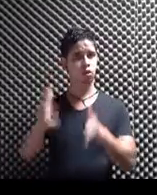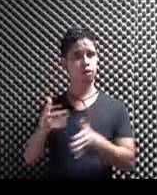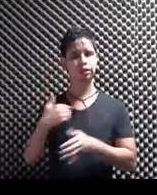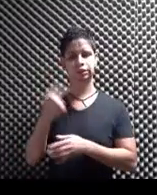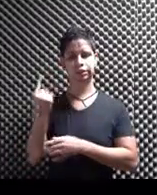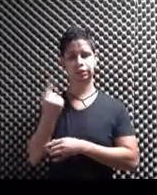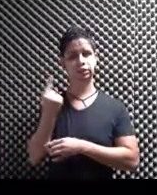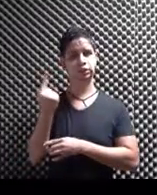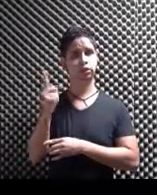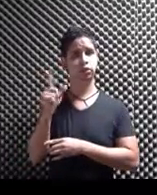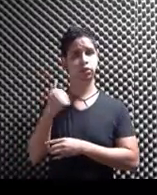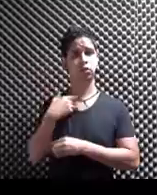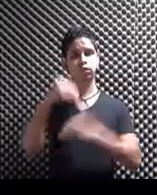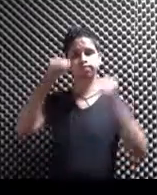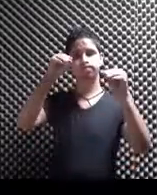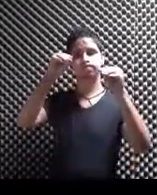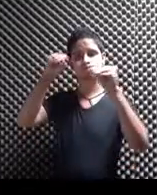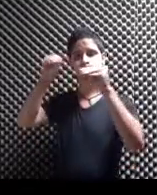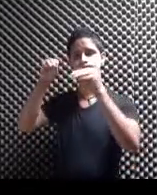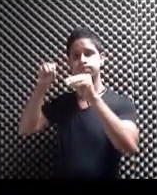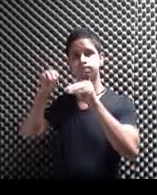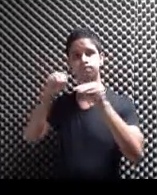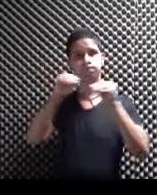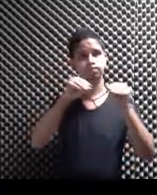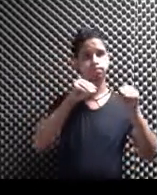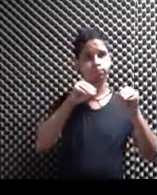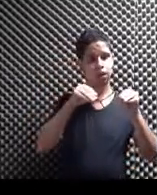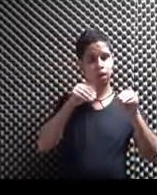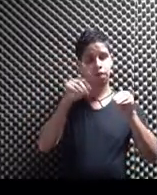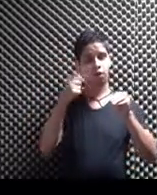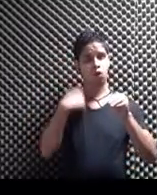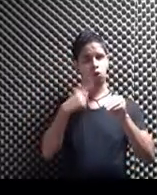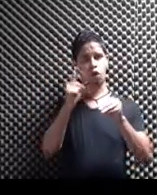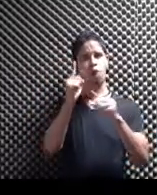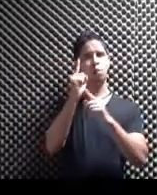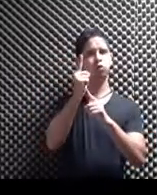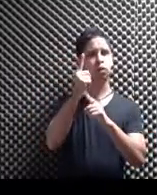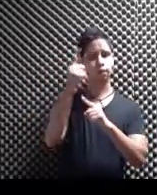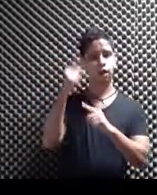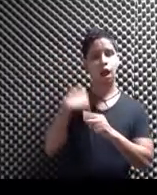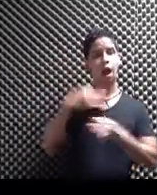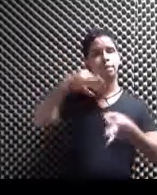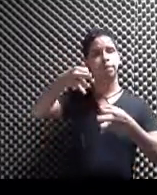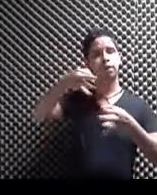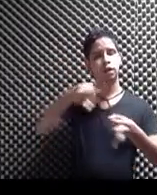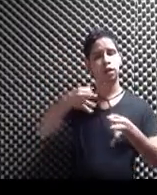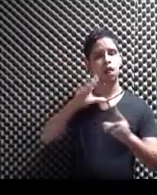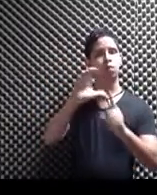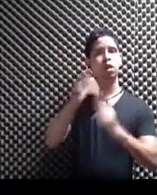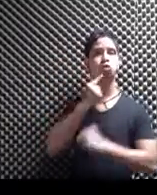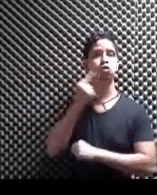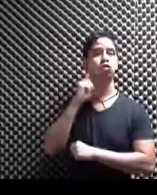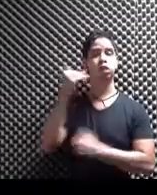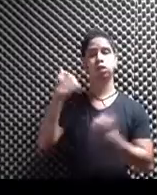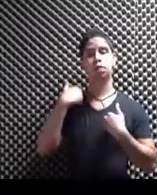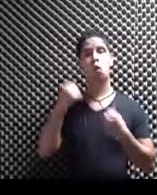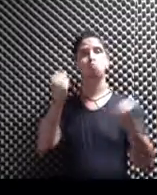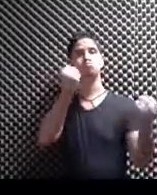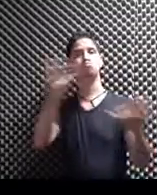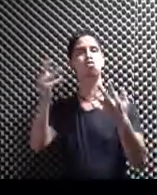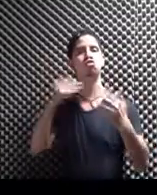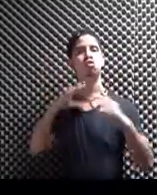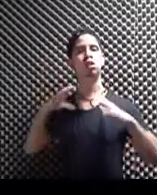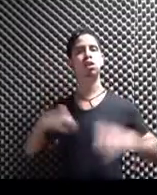siempre saco unos minutitos para hablarle a mis participantes sobre la comunidad sorda. Tenemos muchísimos clientes sordos que van a nuestras